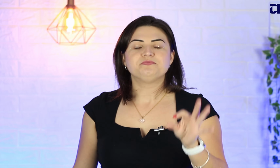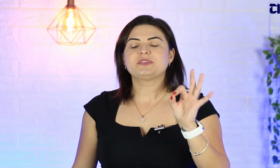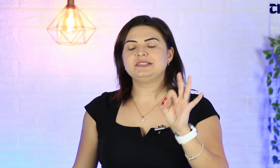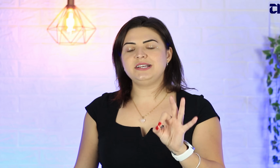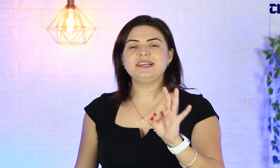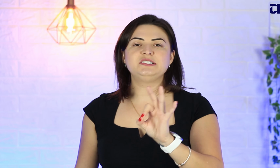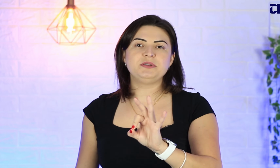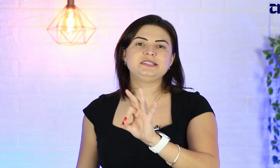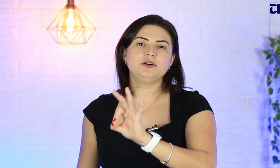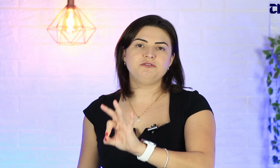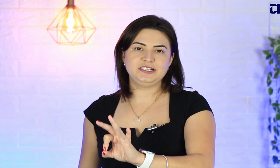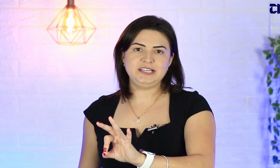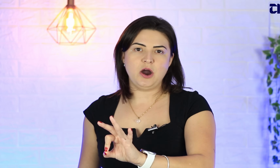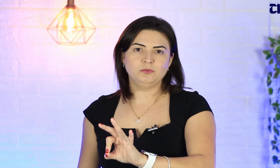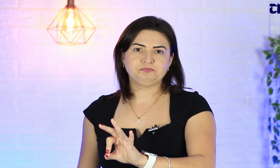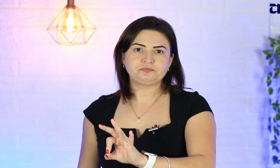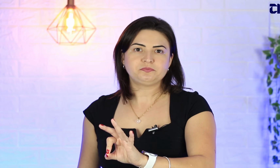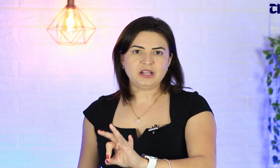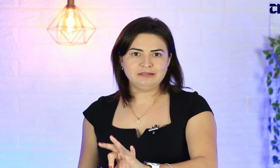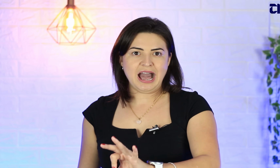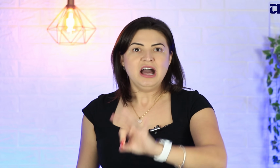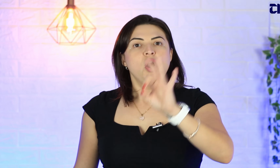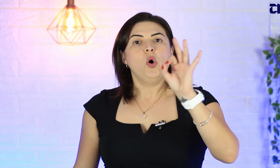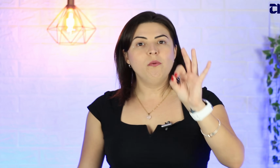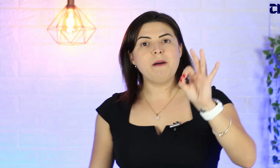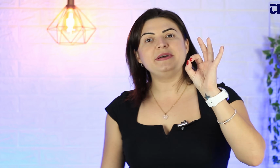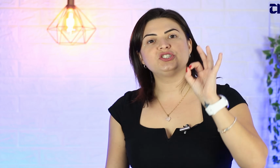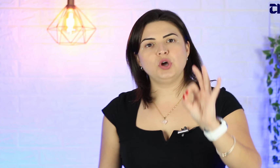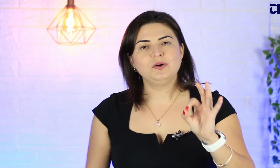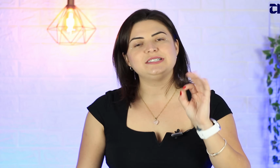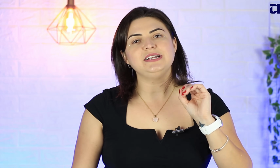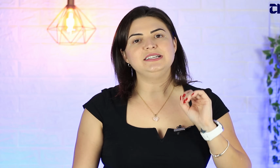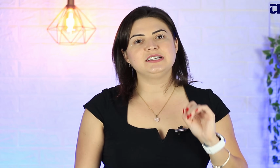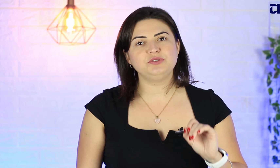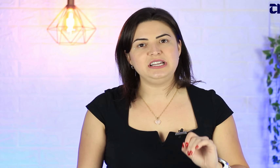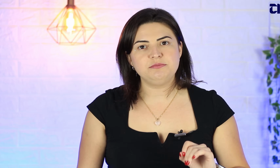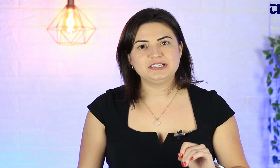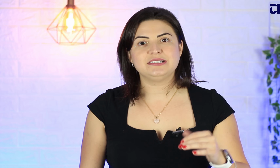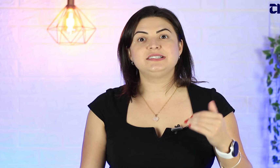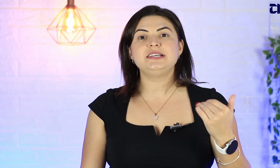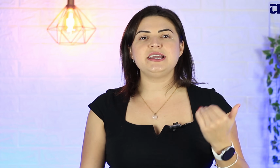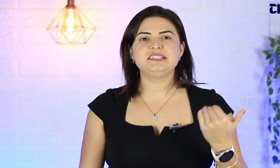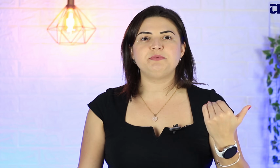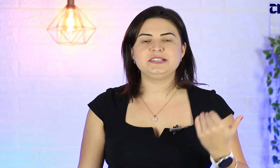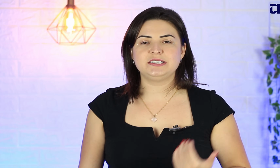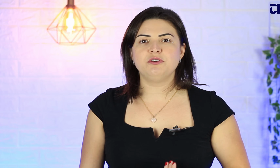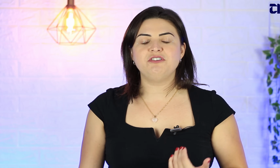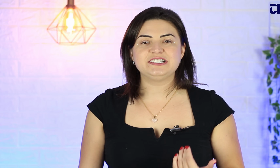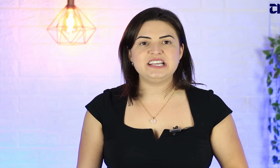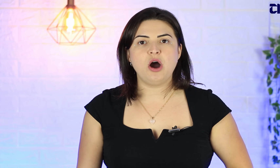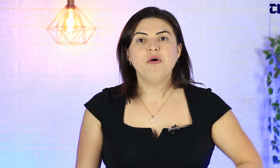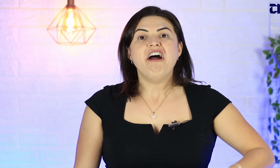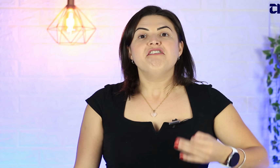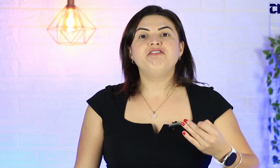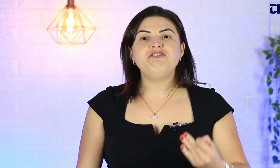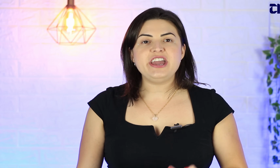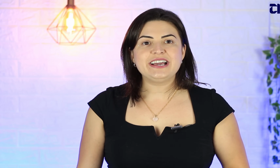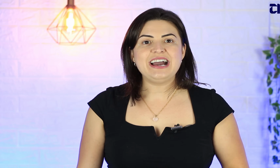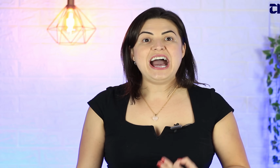sem expressão facial, tá? Uma pessoa sinalizando em Libras sem expressão facial fica